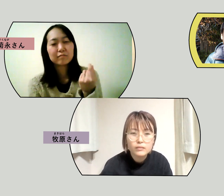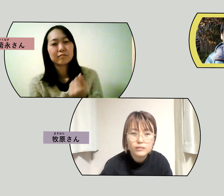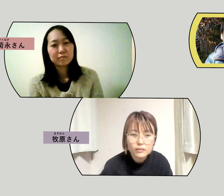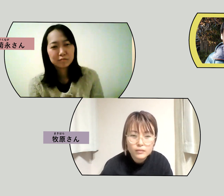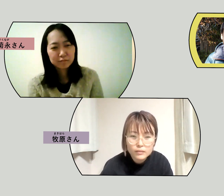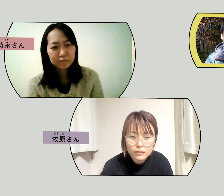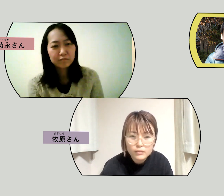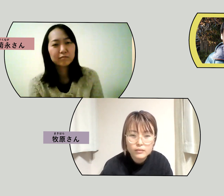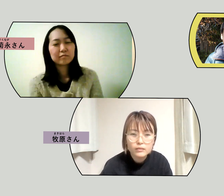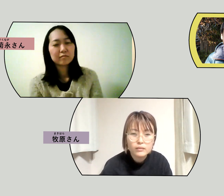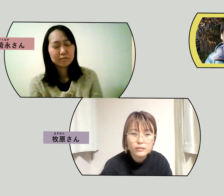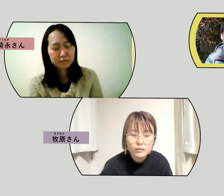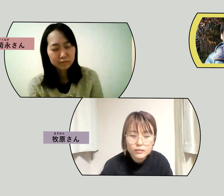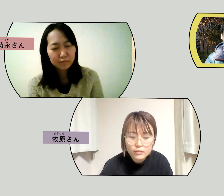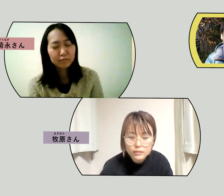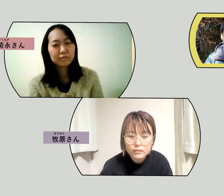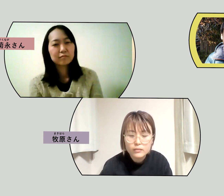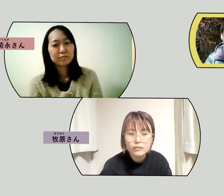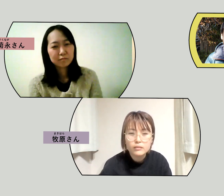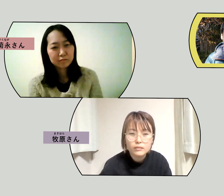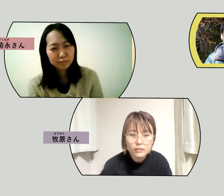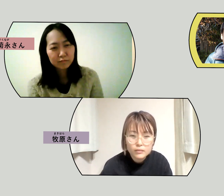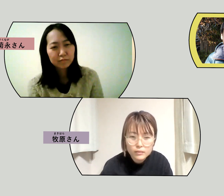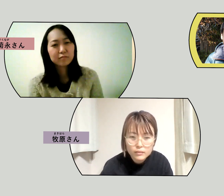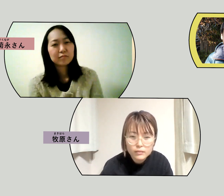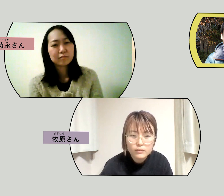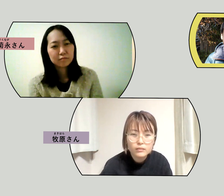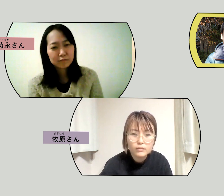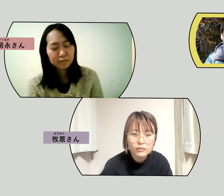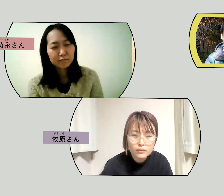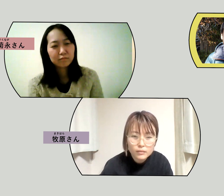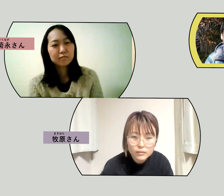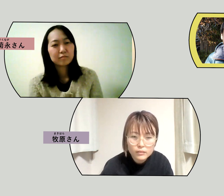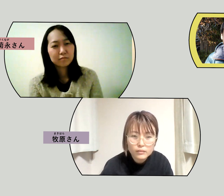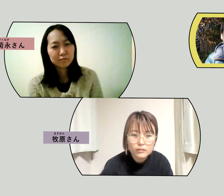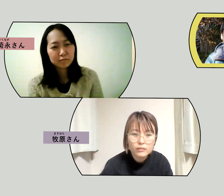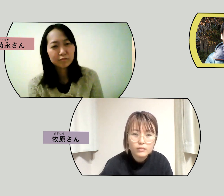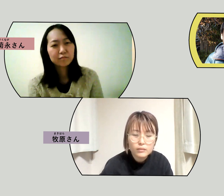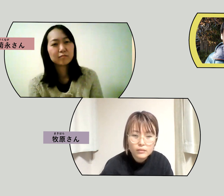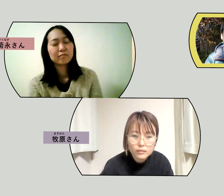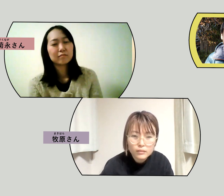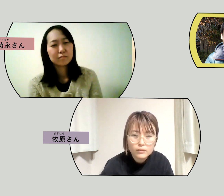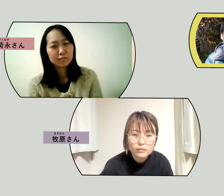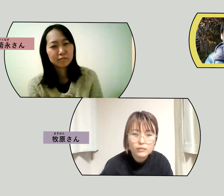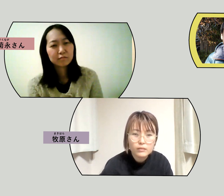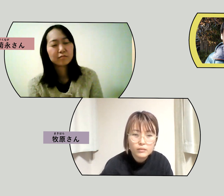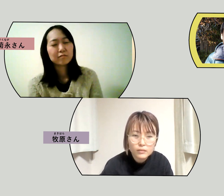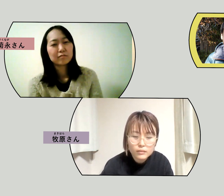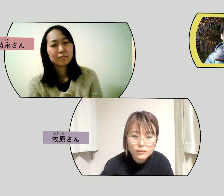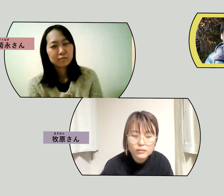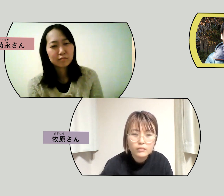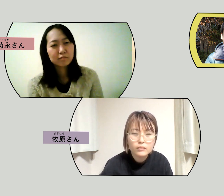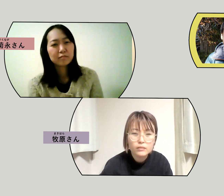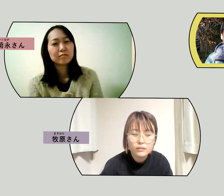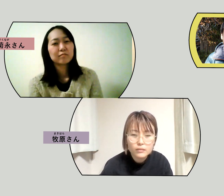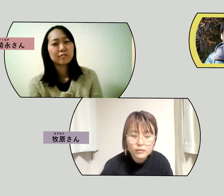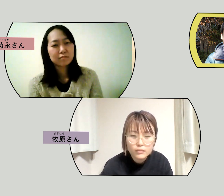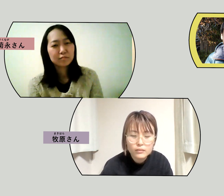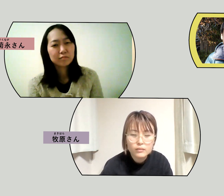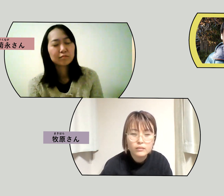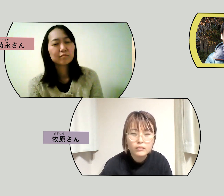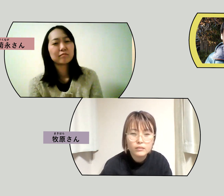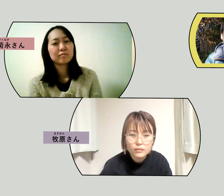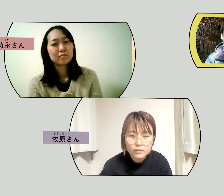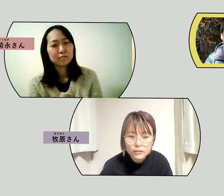その世界を作っていくとていうのが言語の世界の大きな変革が